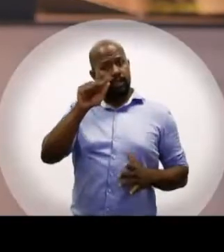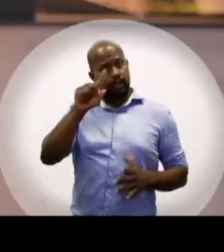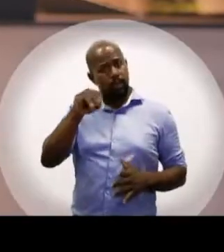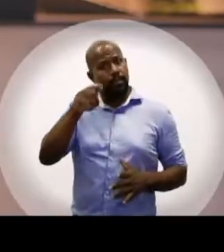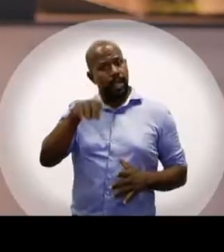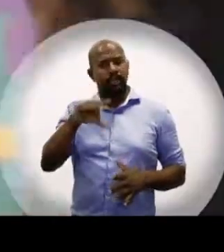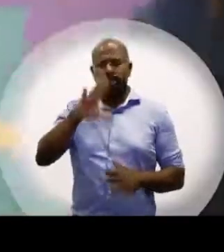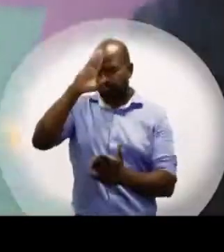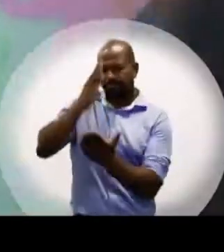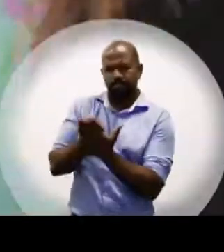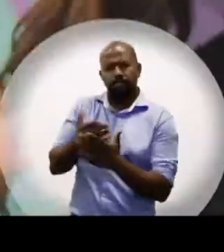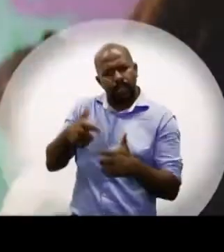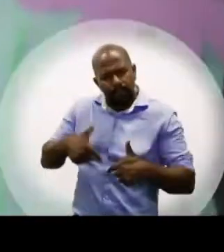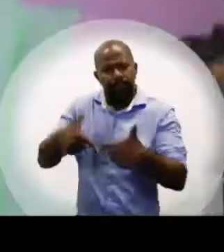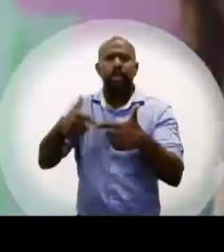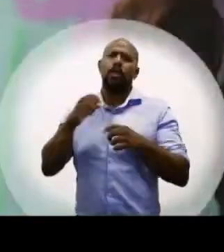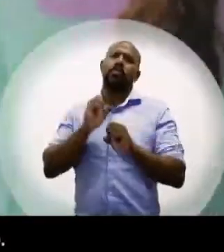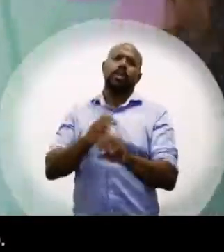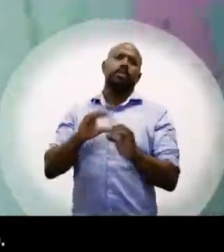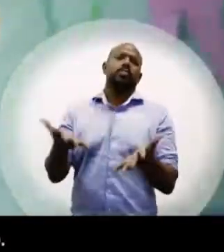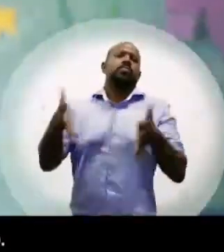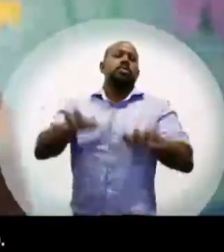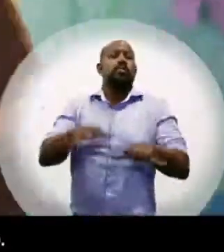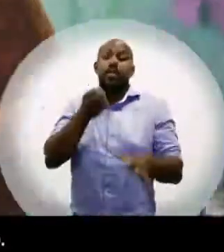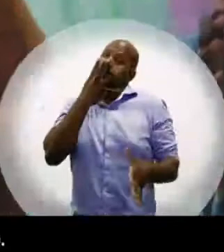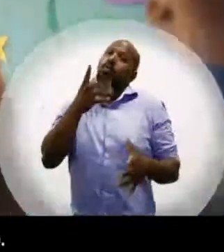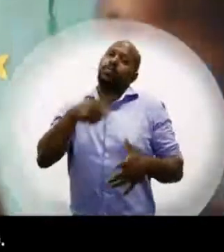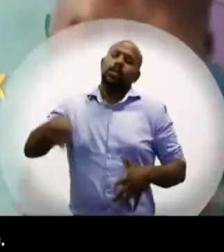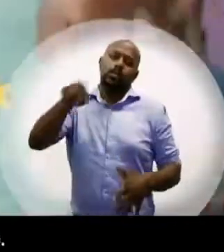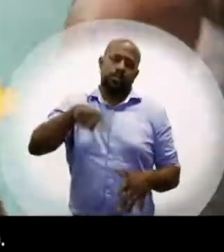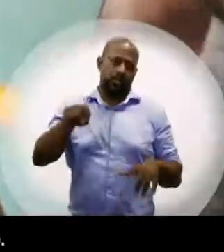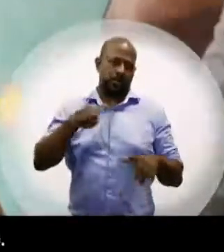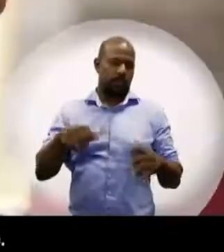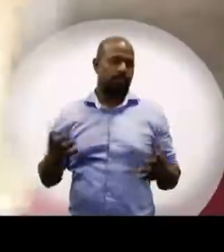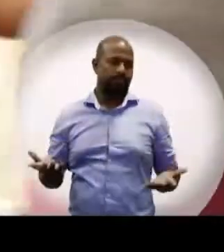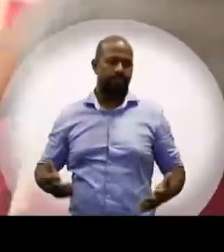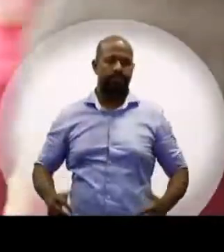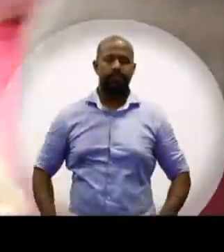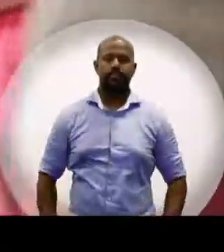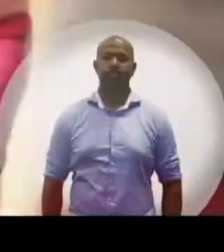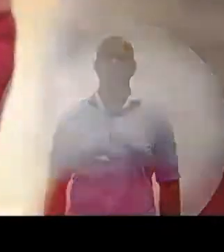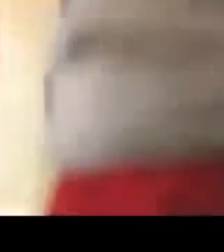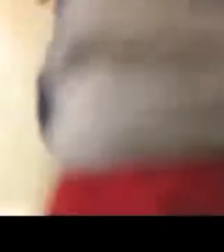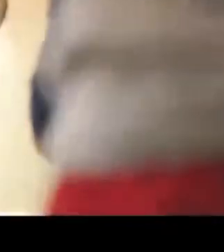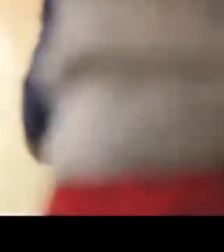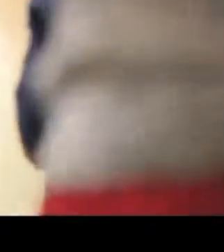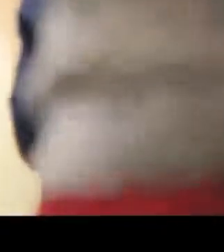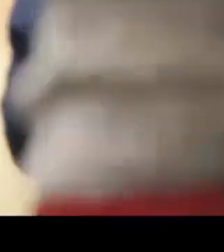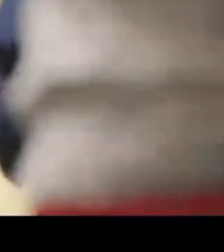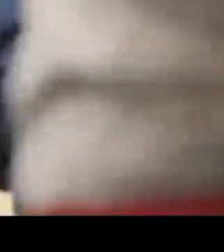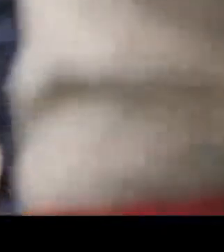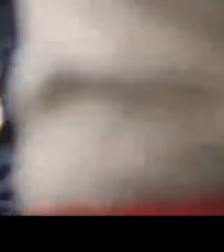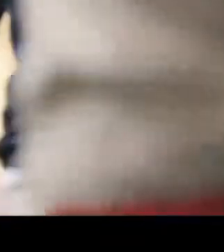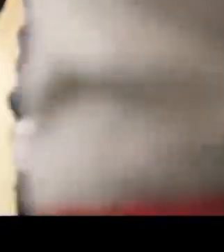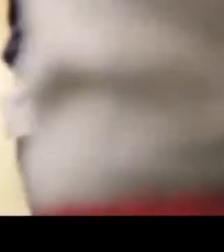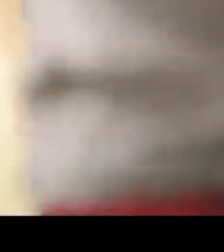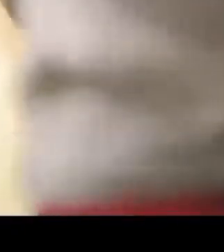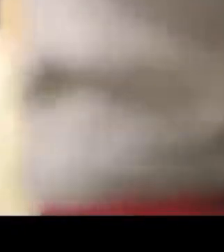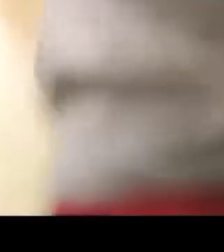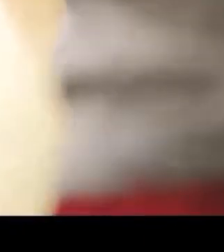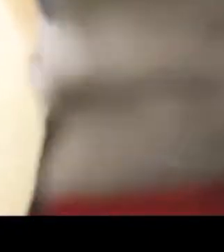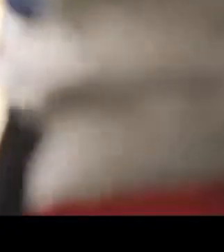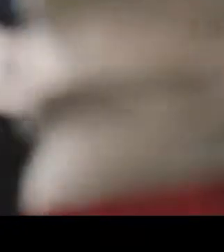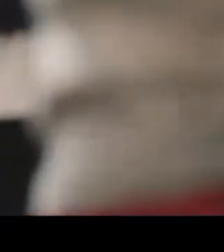e que embasam a educação inclusiva, uma educação de qualidade para todo mundo. Patrícia de Azevedo, atendimento educacional